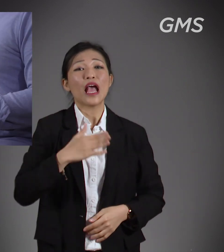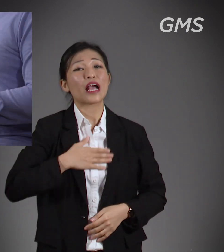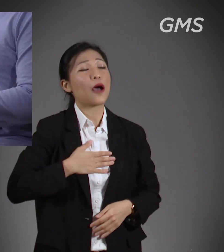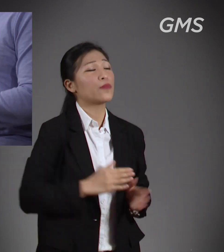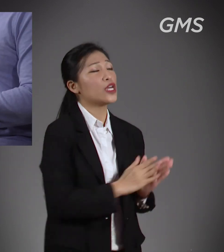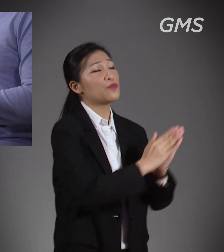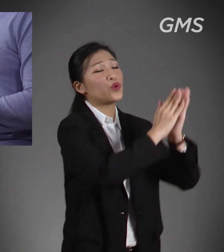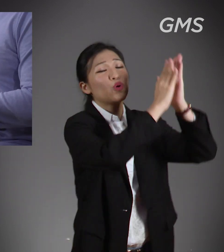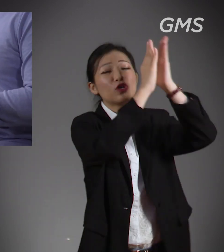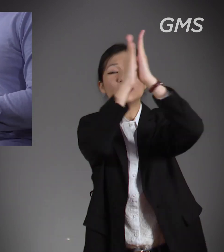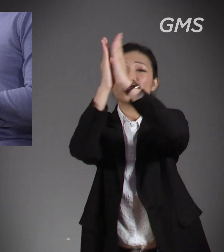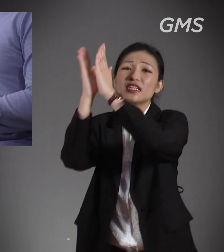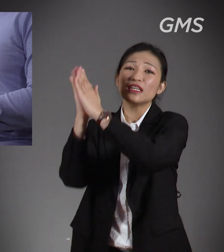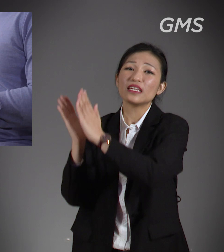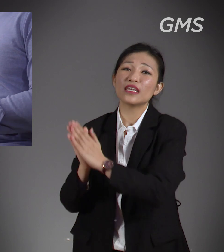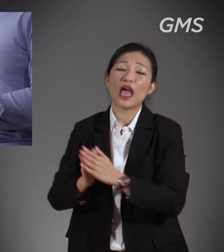Haleluya,